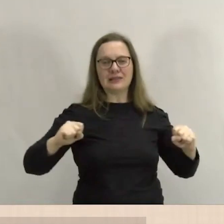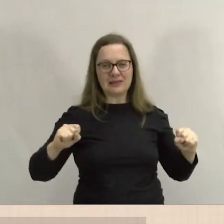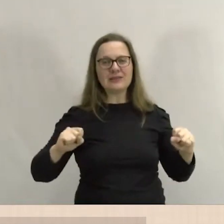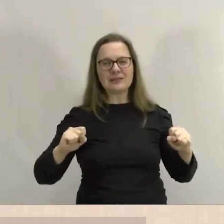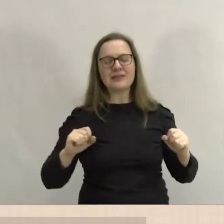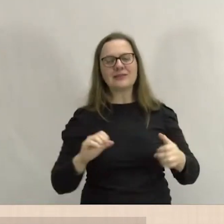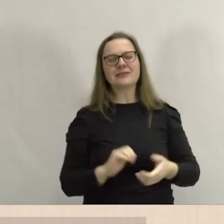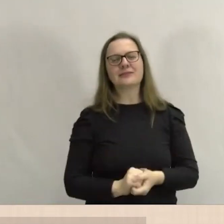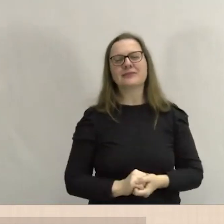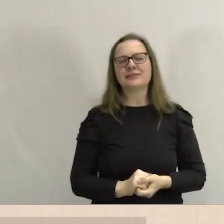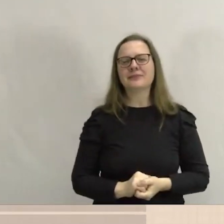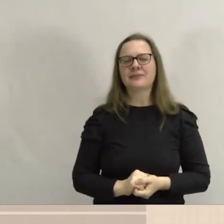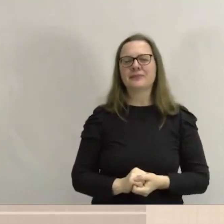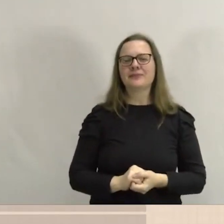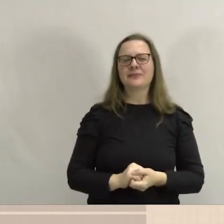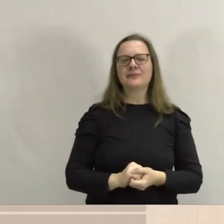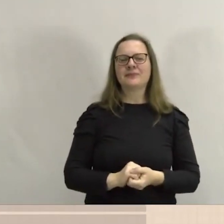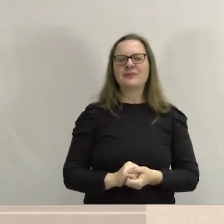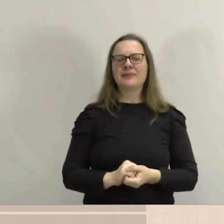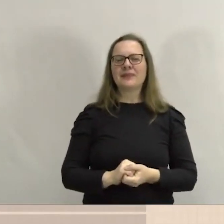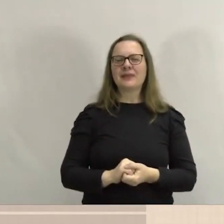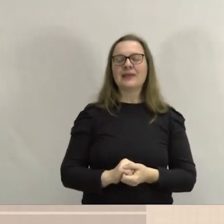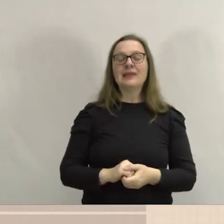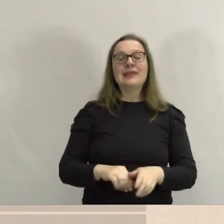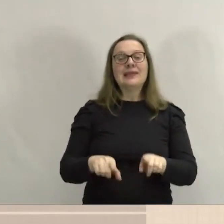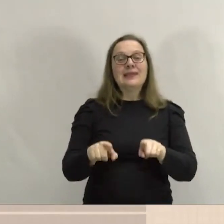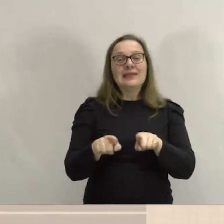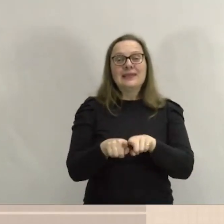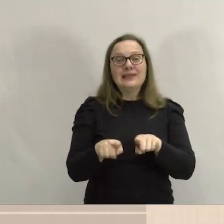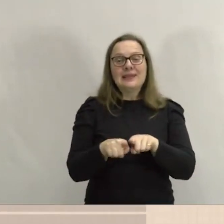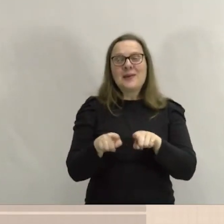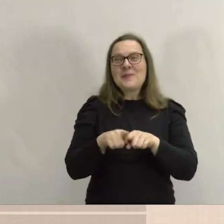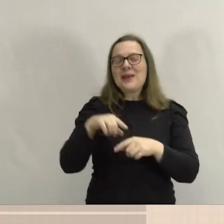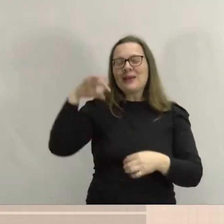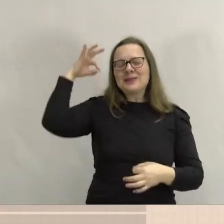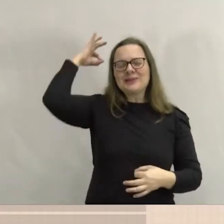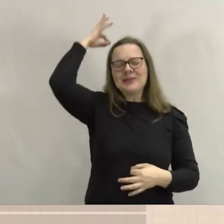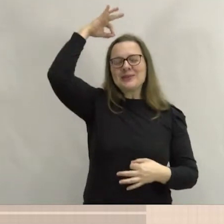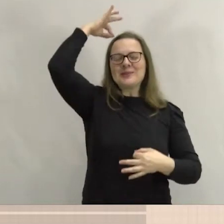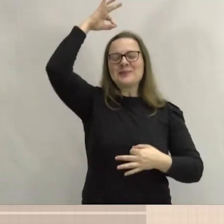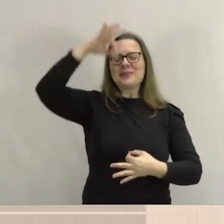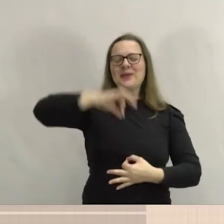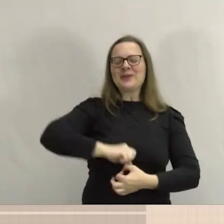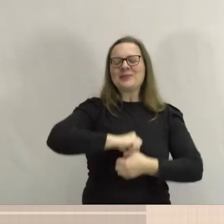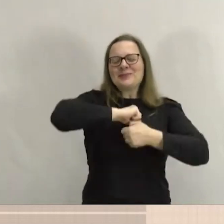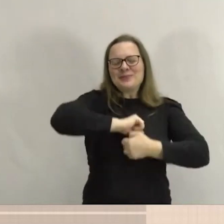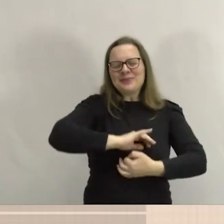cheio de alegria do Espírito e do suprimento do azeite do Espírito,